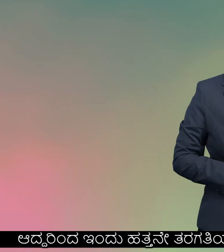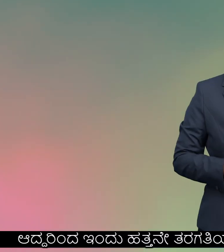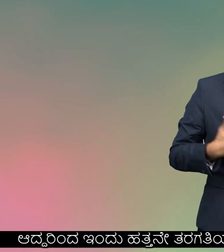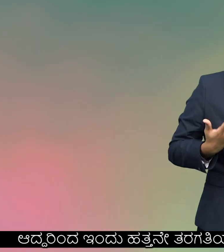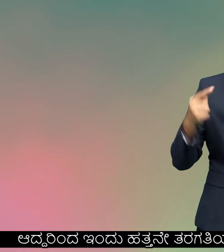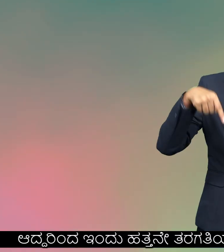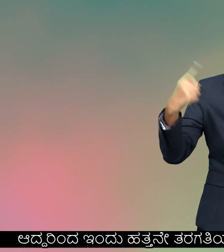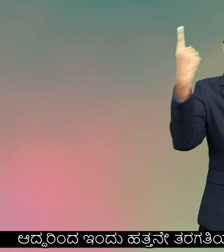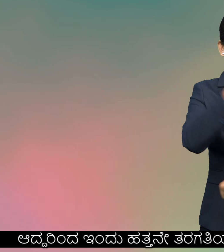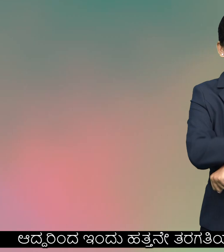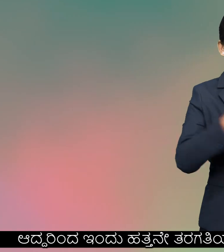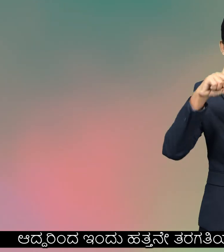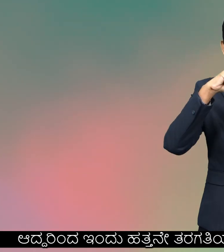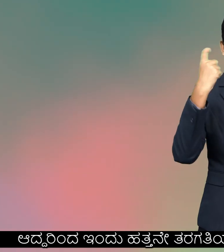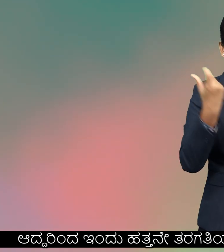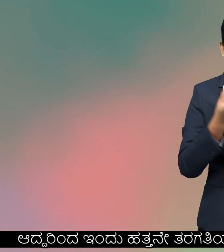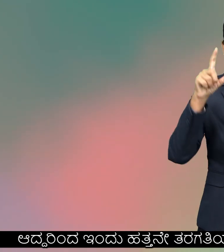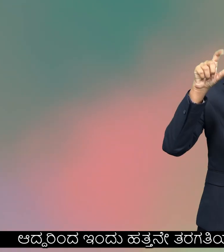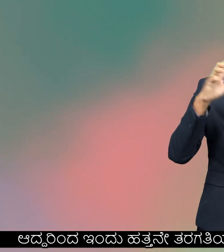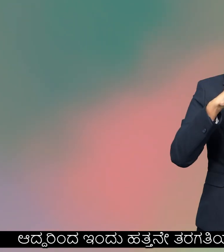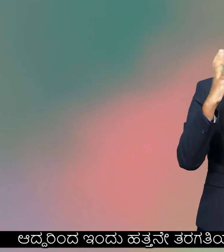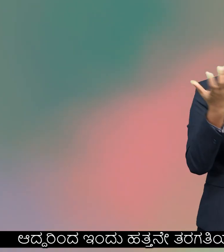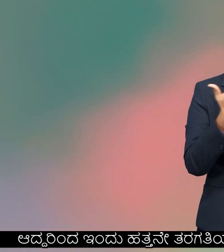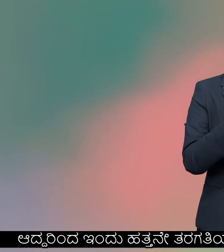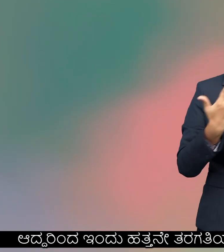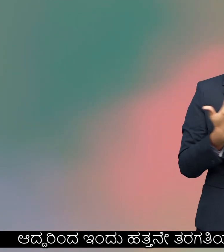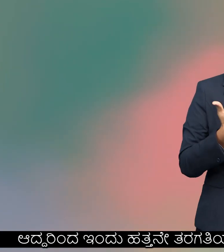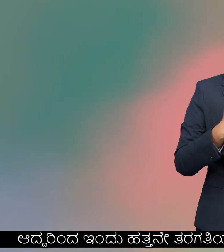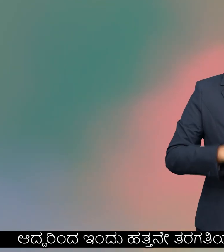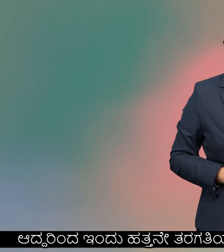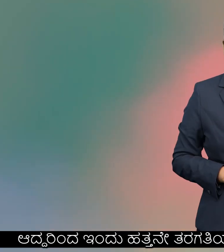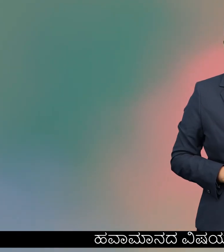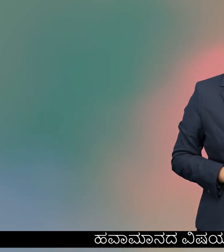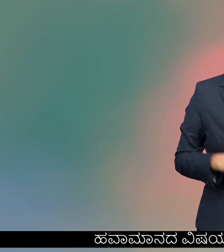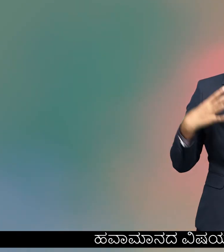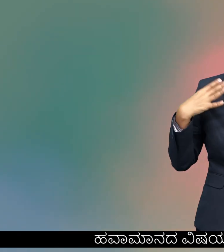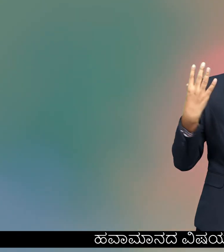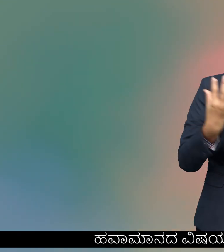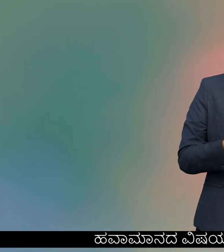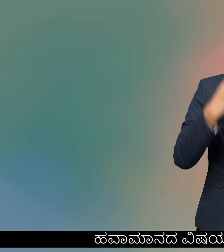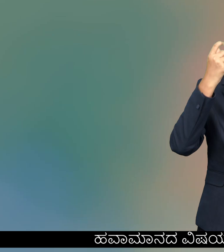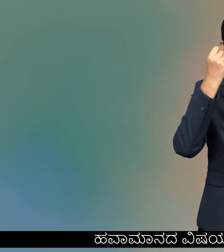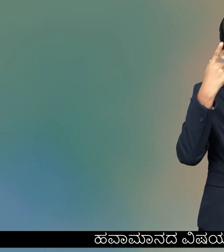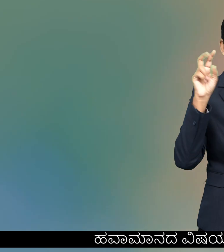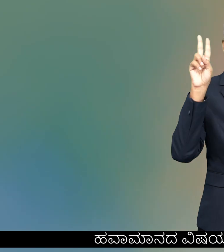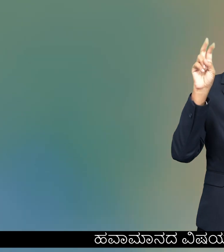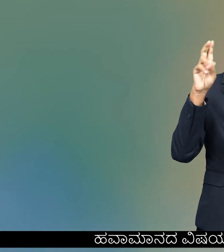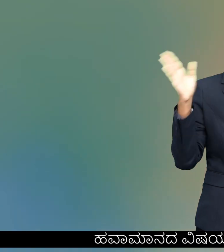ಆದ್ದರಿಂದ ಇಂದು 10ನೆಯ ತರಗತಿಯ ಸಾಮಾಜಿಕ ಅಧ್ಯಯನದಲ್ಲಿ ನಾವು ಭಾರತದ ಹವಾಮಾನದ ವಿಷಯವನ್ನು ಅರ್ಥಮಾಡಿಕೊಳ್ಳುತ್ತೇವೆ.